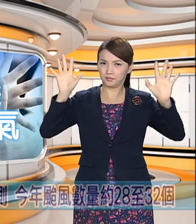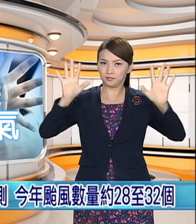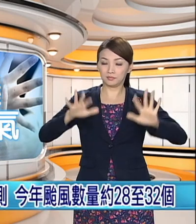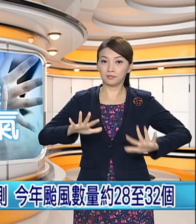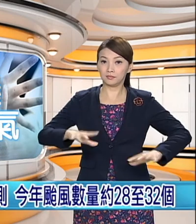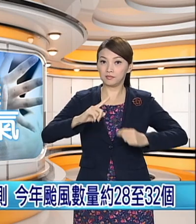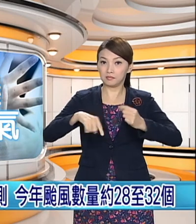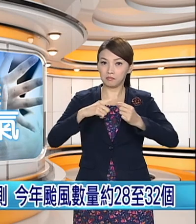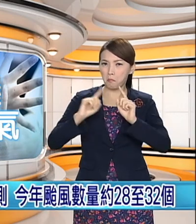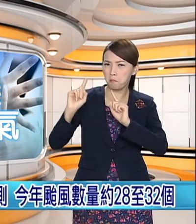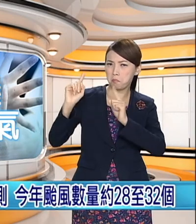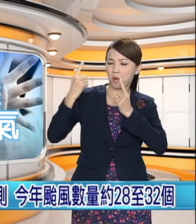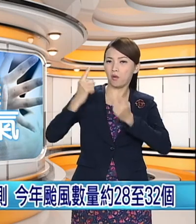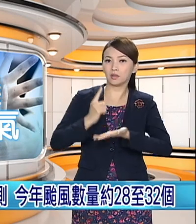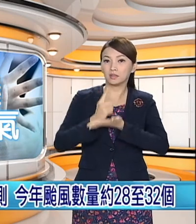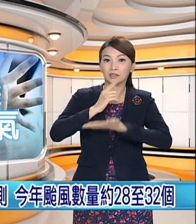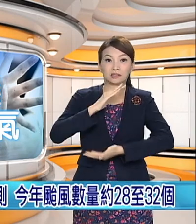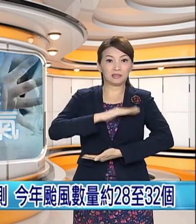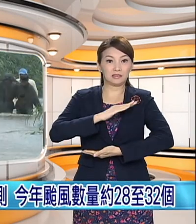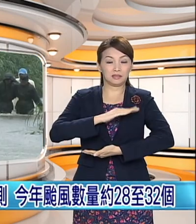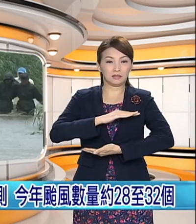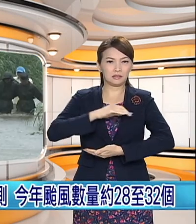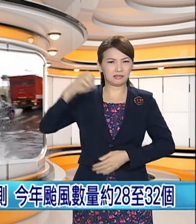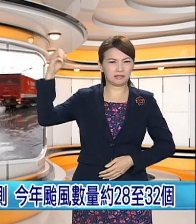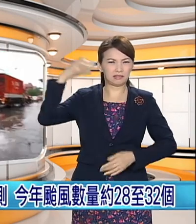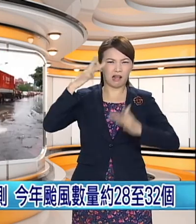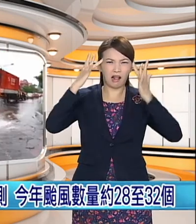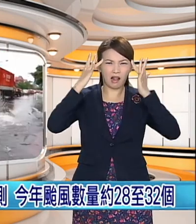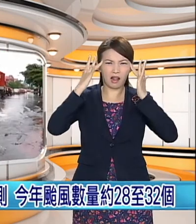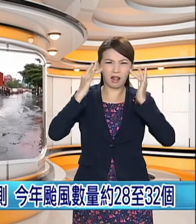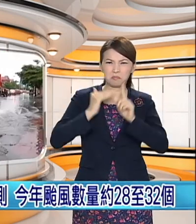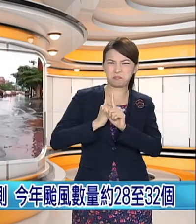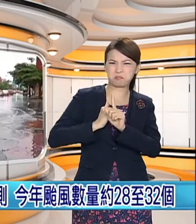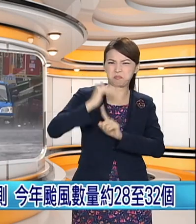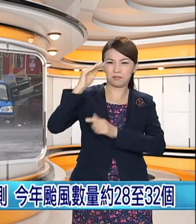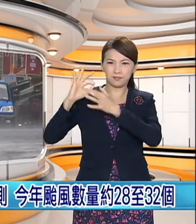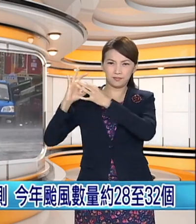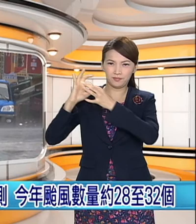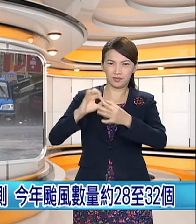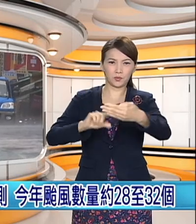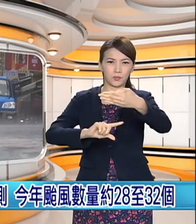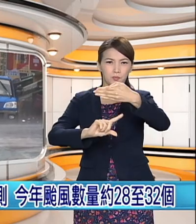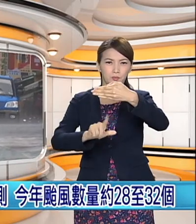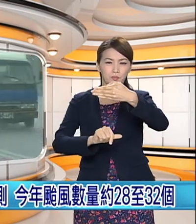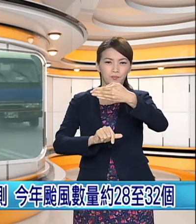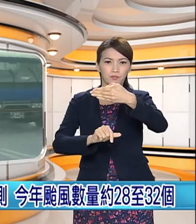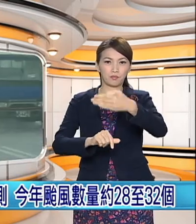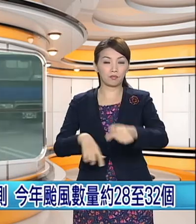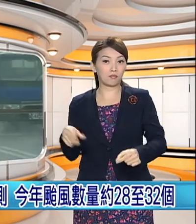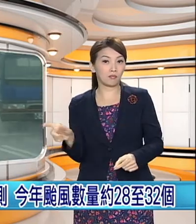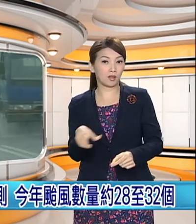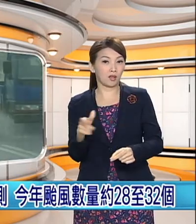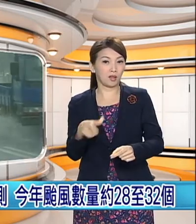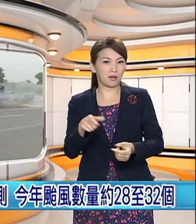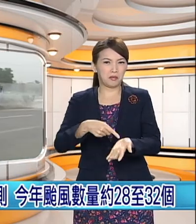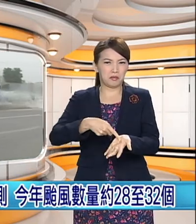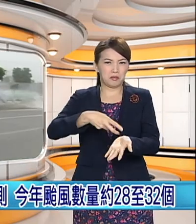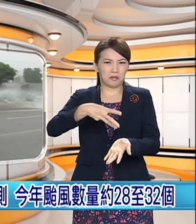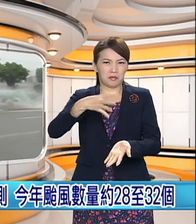今年因为圣婴现象，不仅高温将会一直持续到九月，台风的数量也